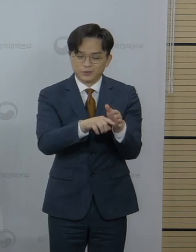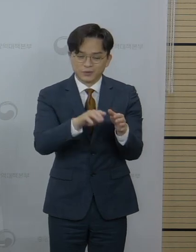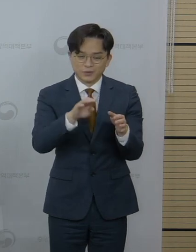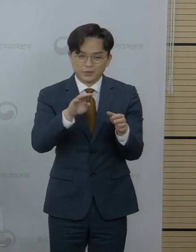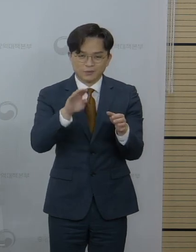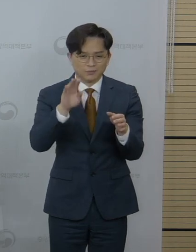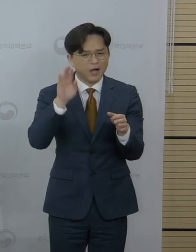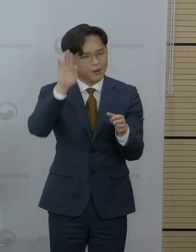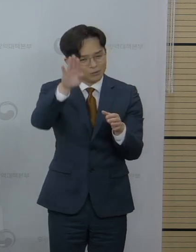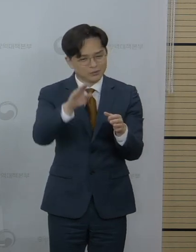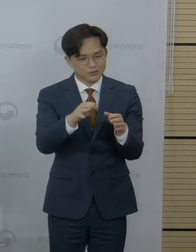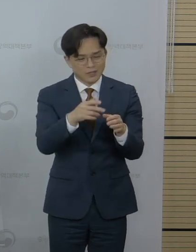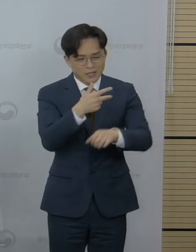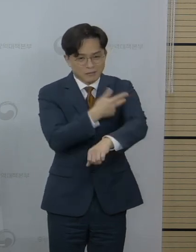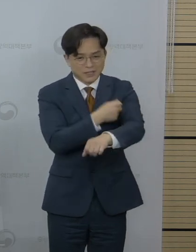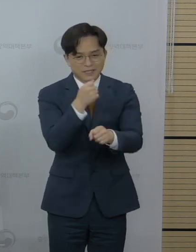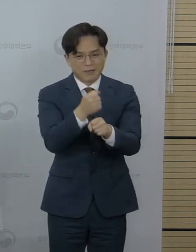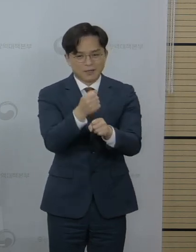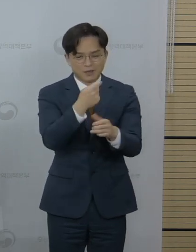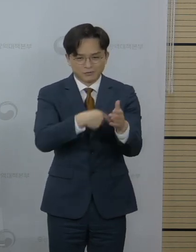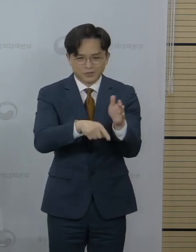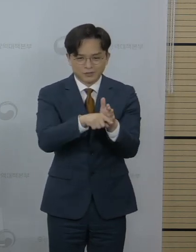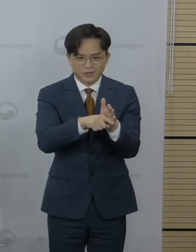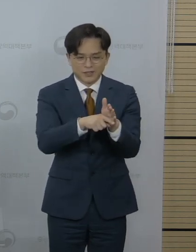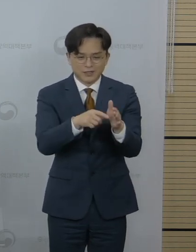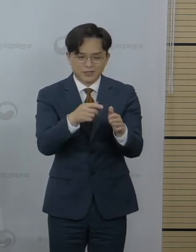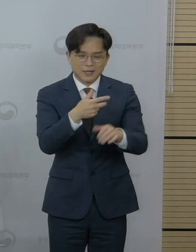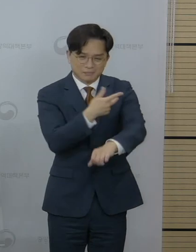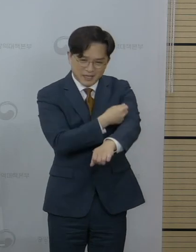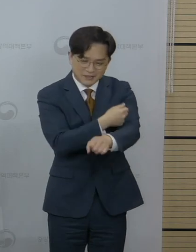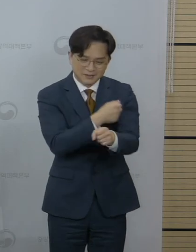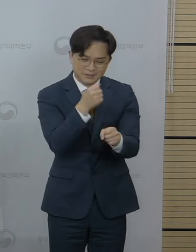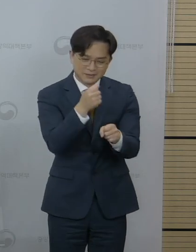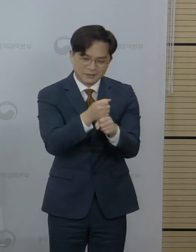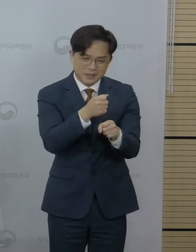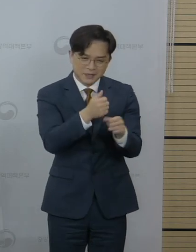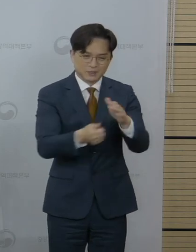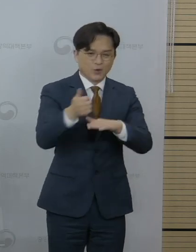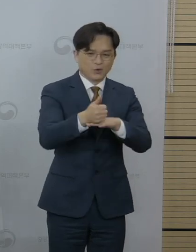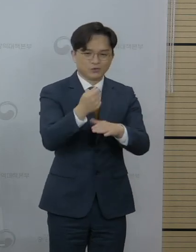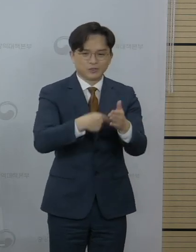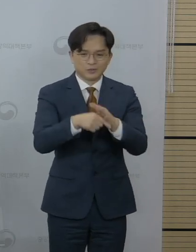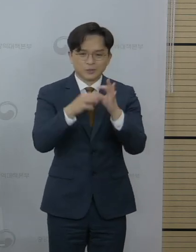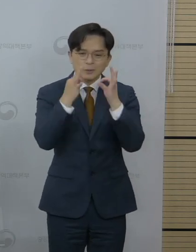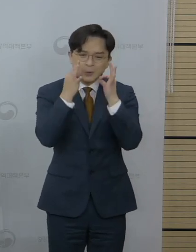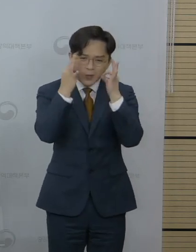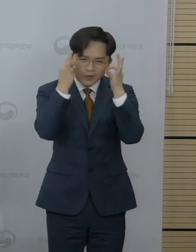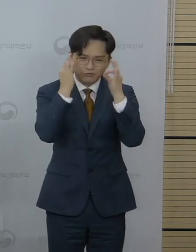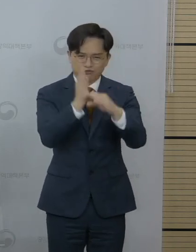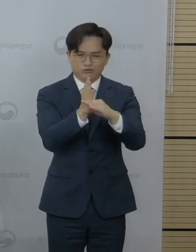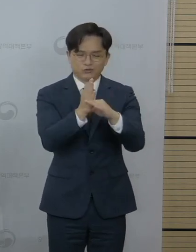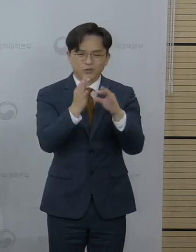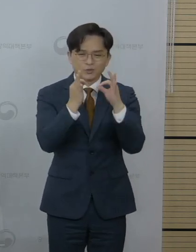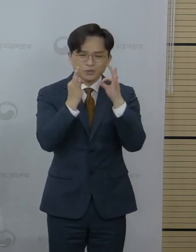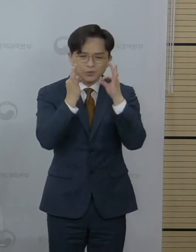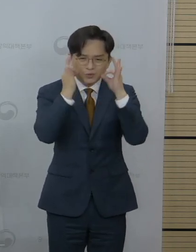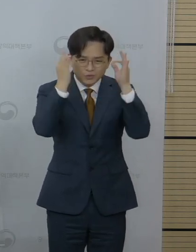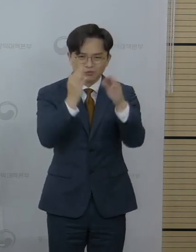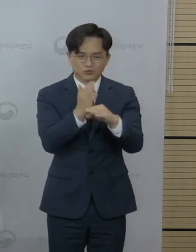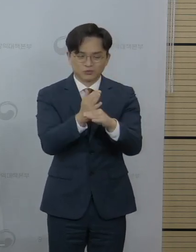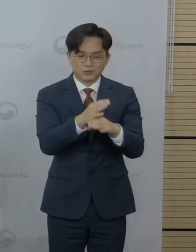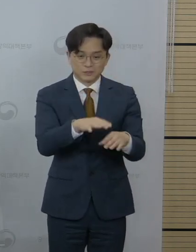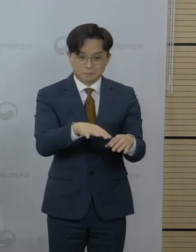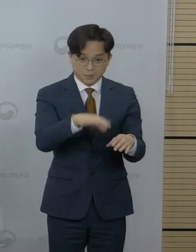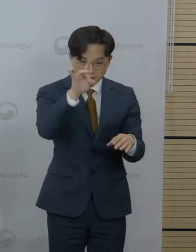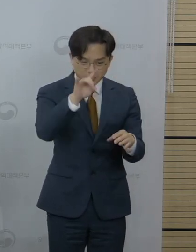노력을 하겠습니다만 어쨌든 임상 3상까지를 완전히 마무리하고 승인까지